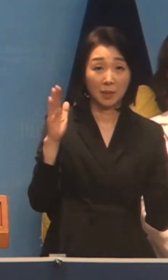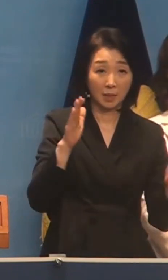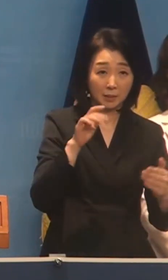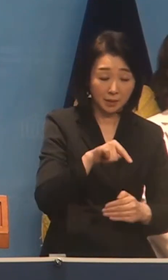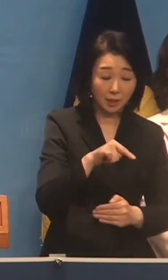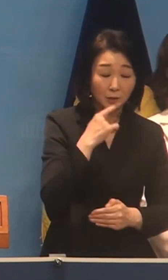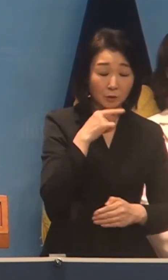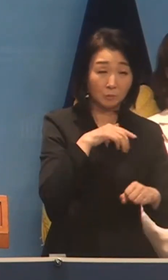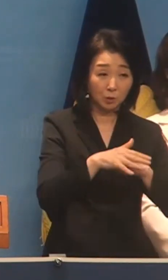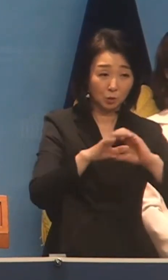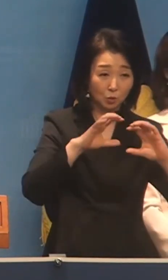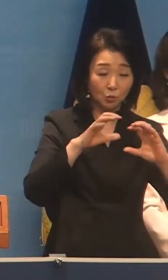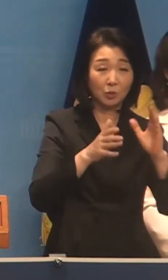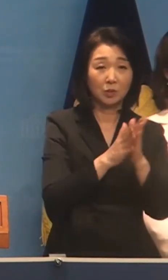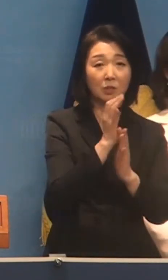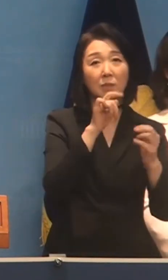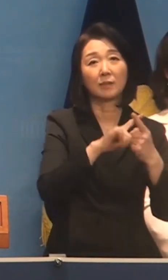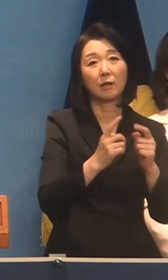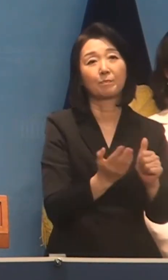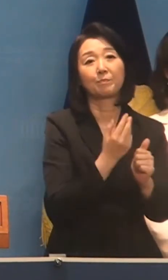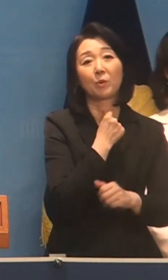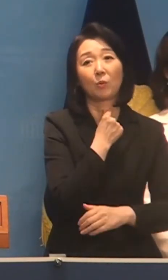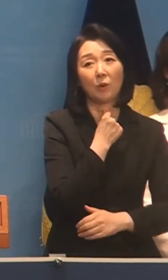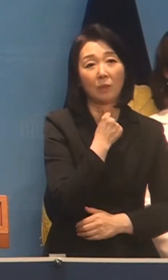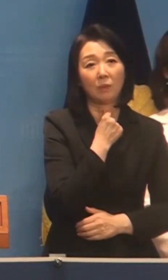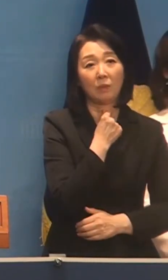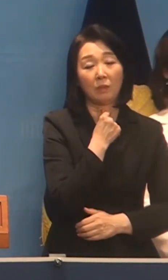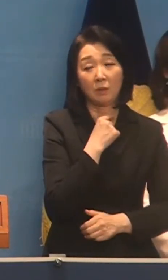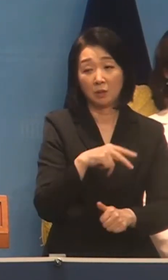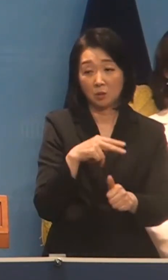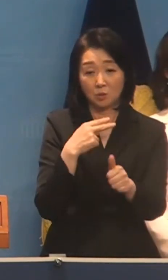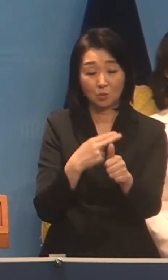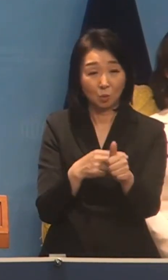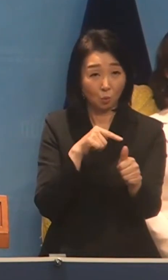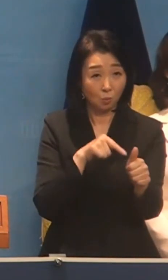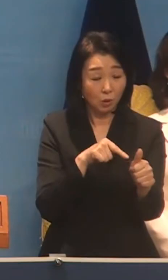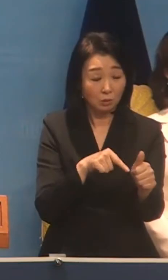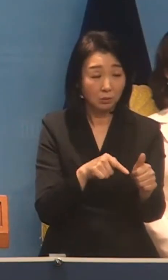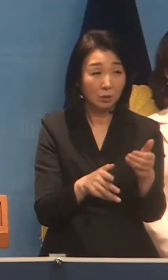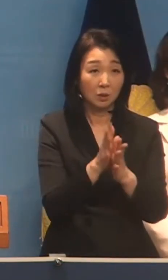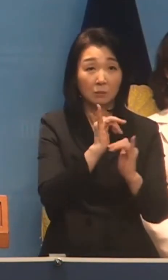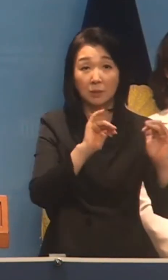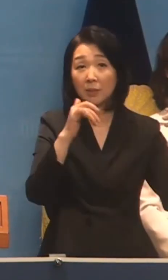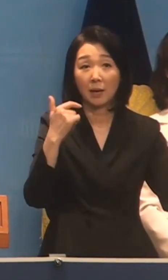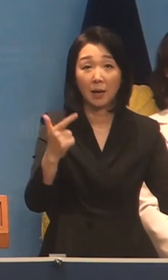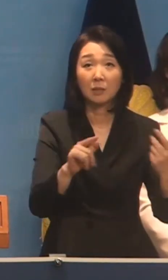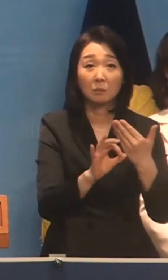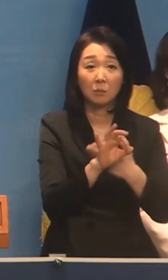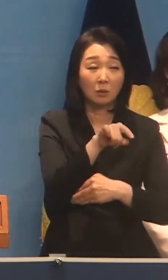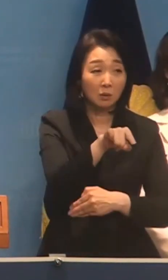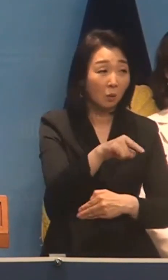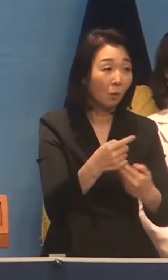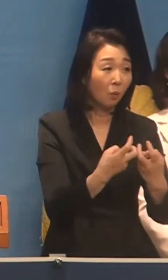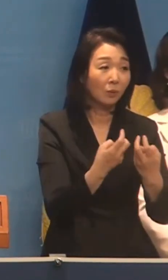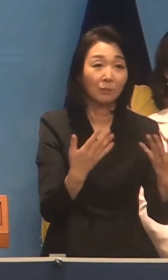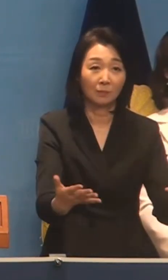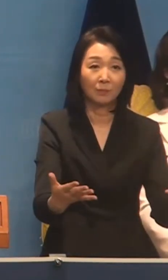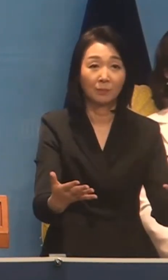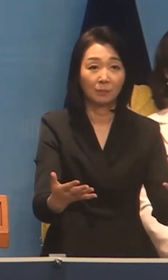학생을 민주국가의 민주시민으로 기르고자 하는데 교원이 시민이 아니라면 이를 어떻게 해야